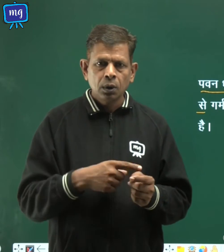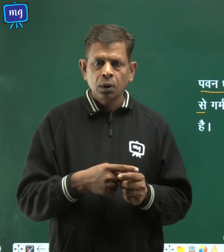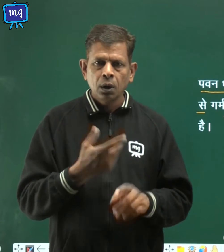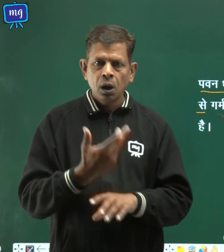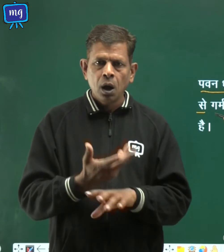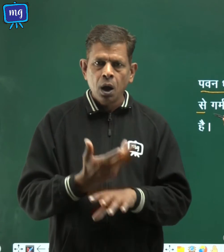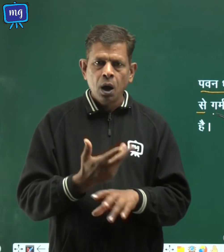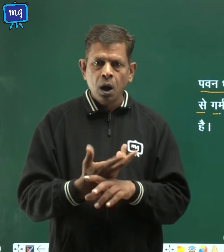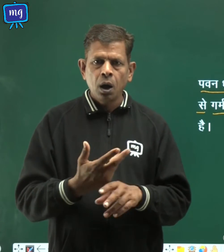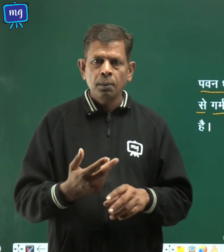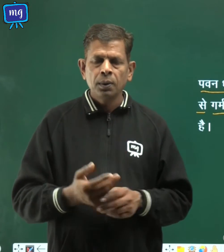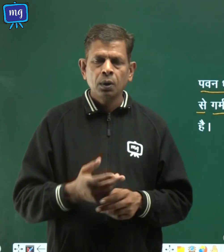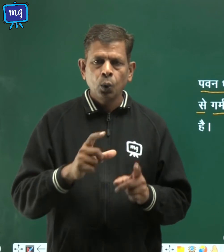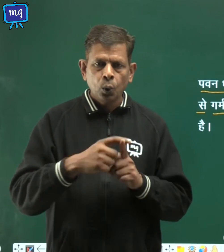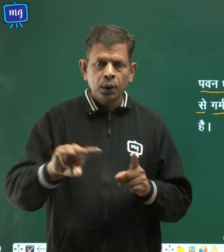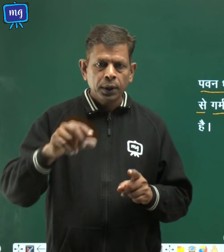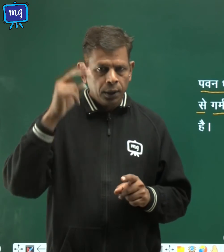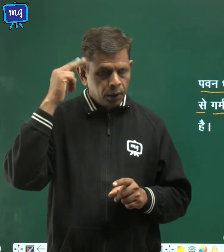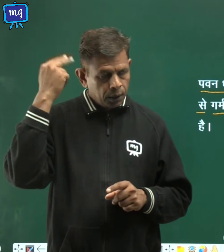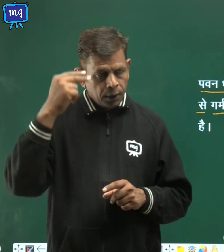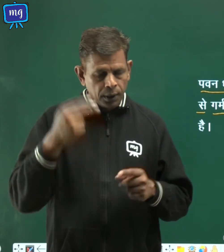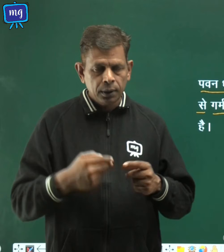गर्म होने के कारण